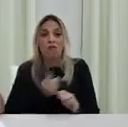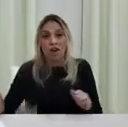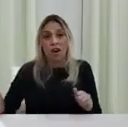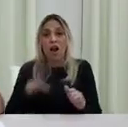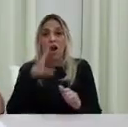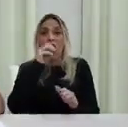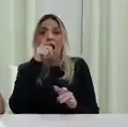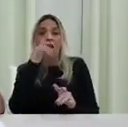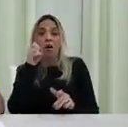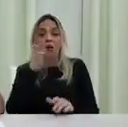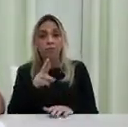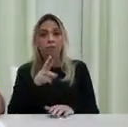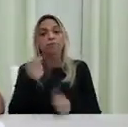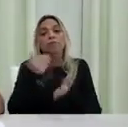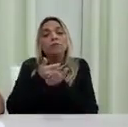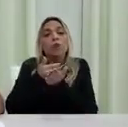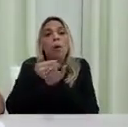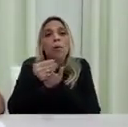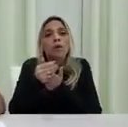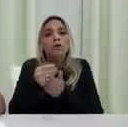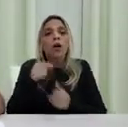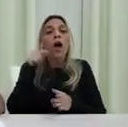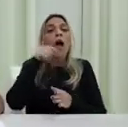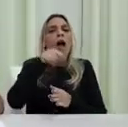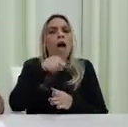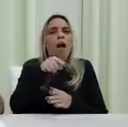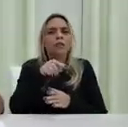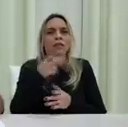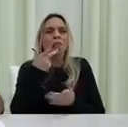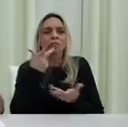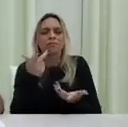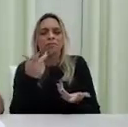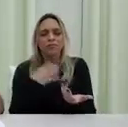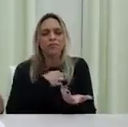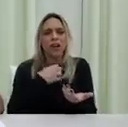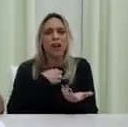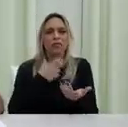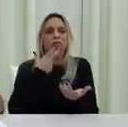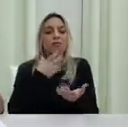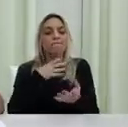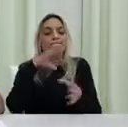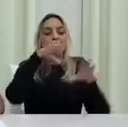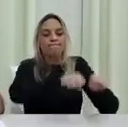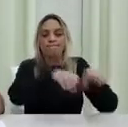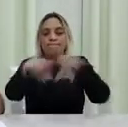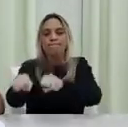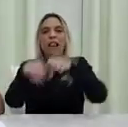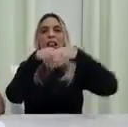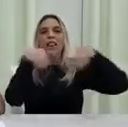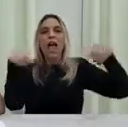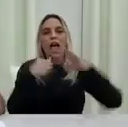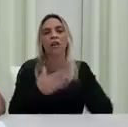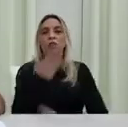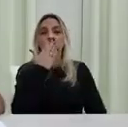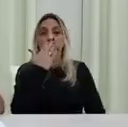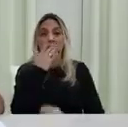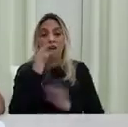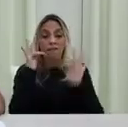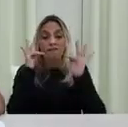Collor começou essa verdadeira indústria das demarcações de terras indígenas. Vale lembrar que no final do